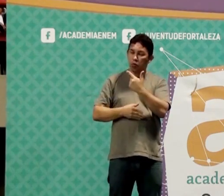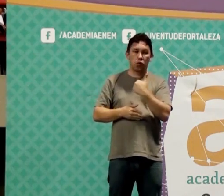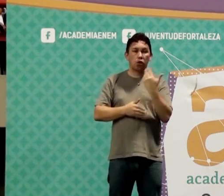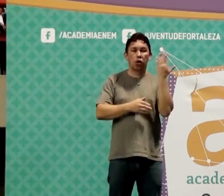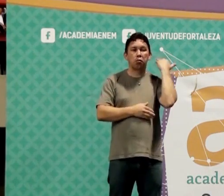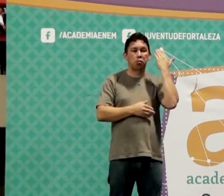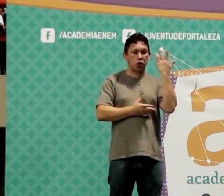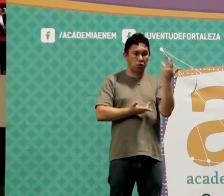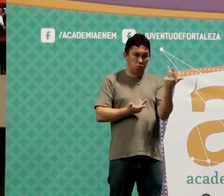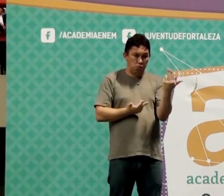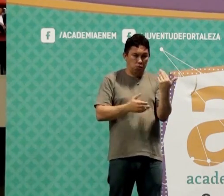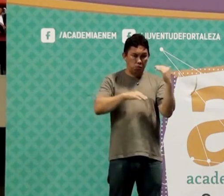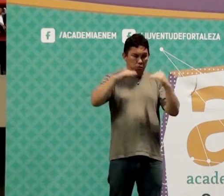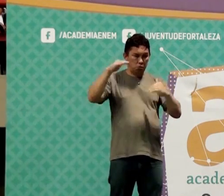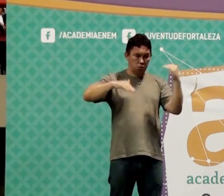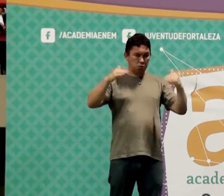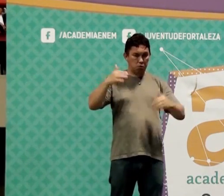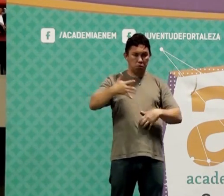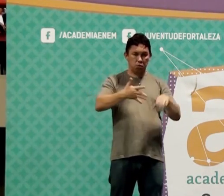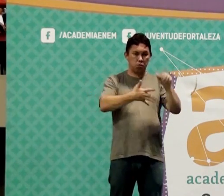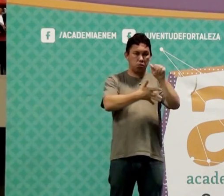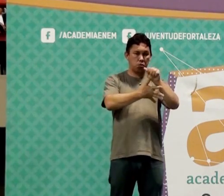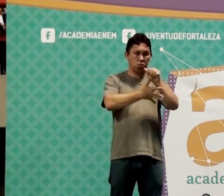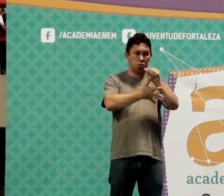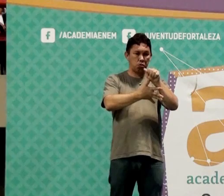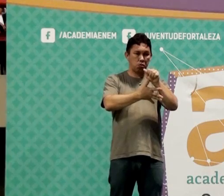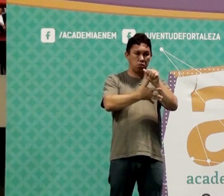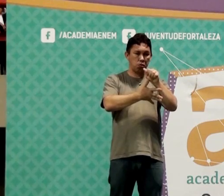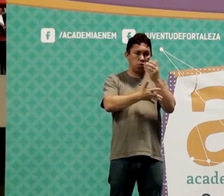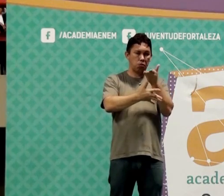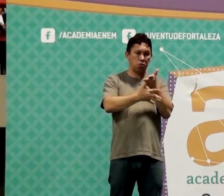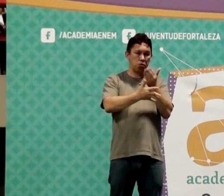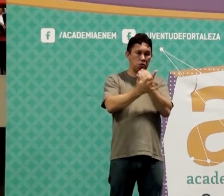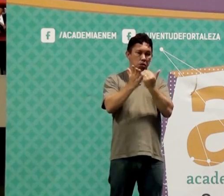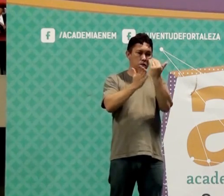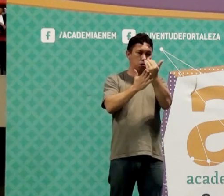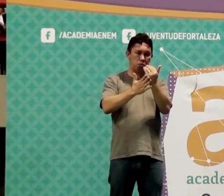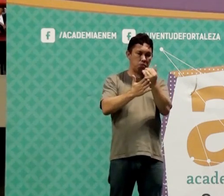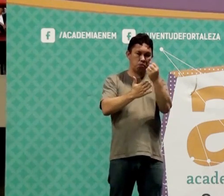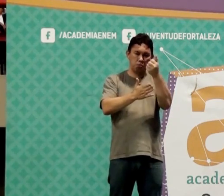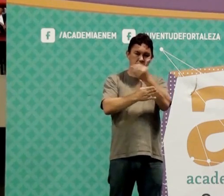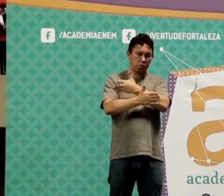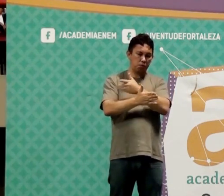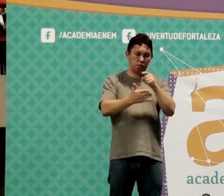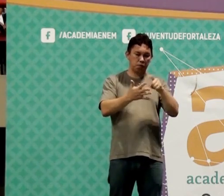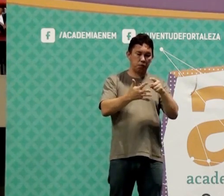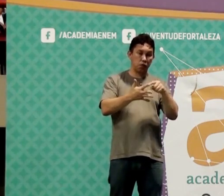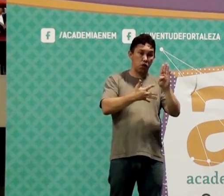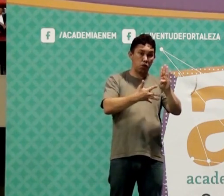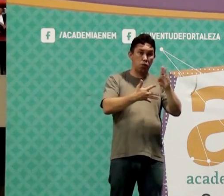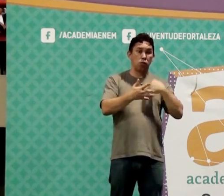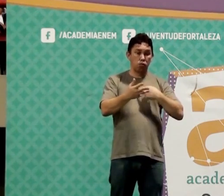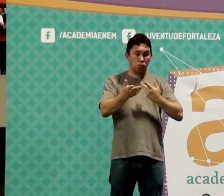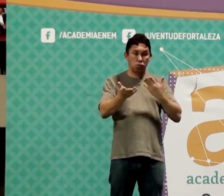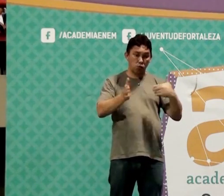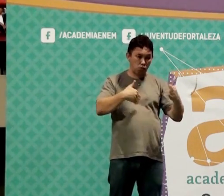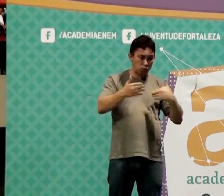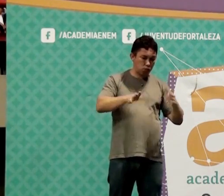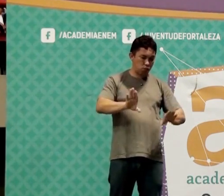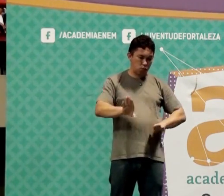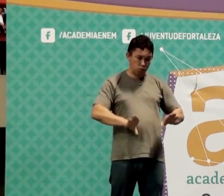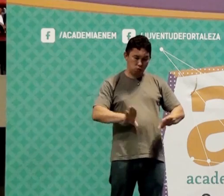Japão, economicamente falando. O fuso horário do Japão só vai acontecer aqui